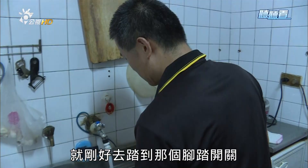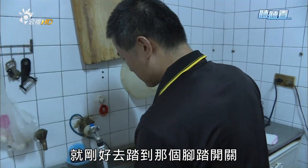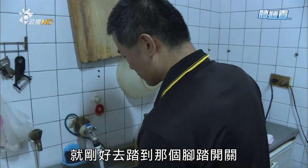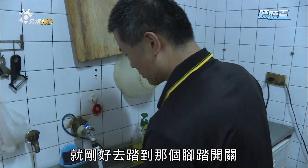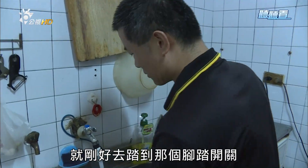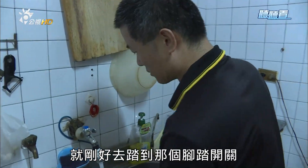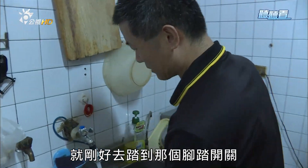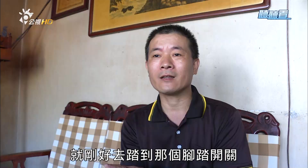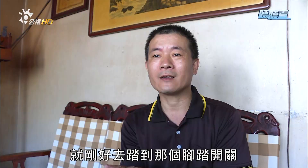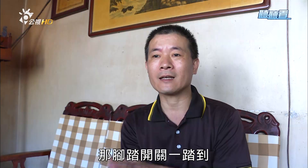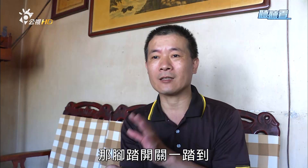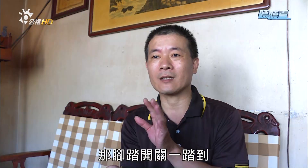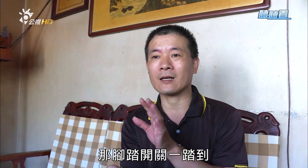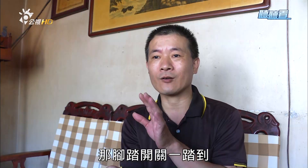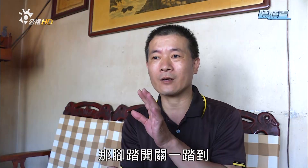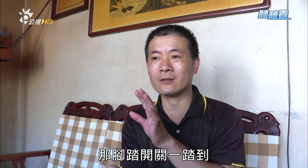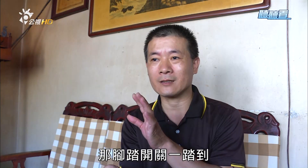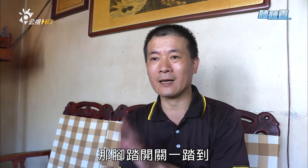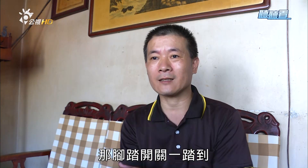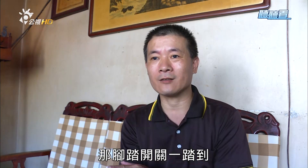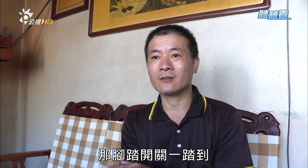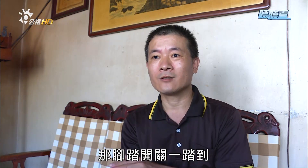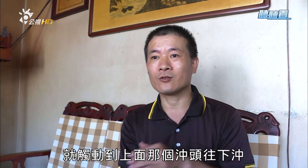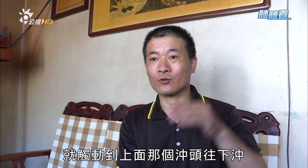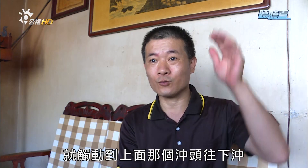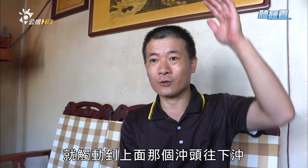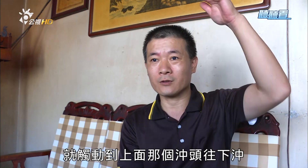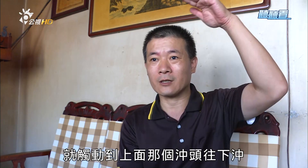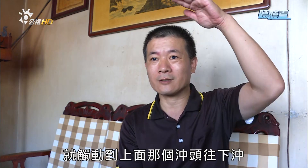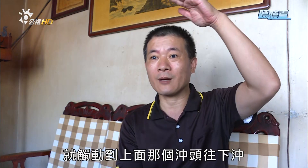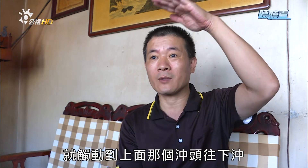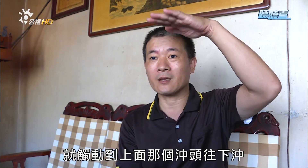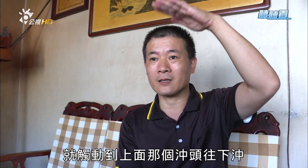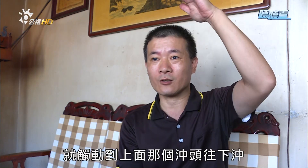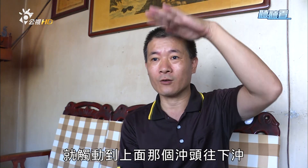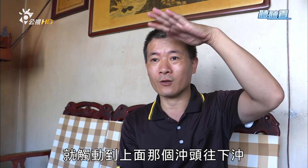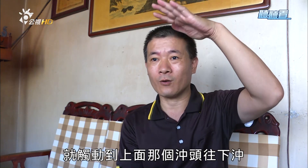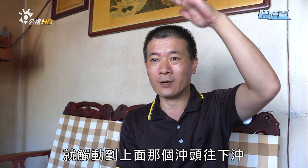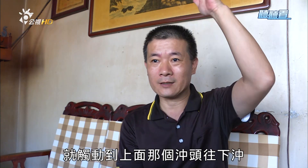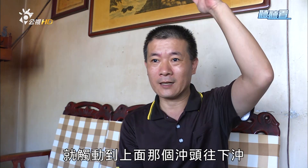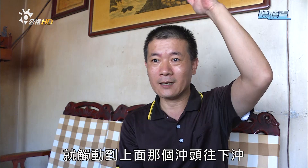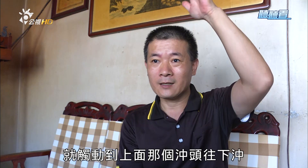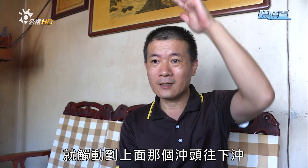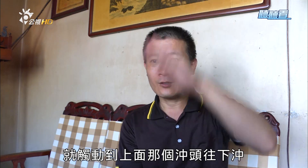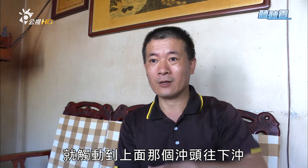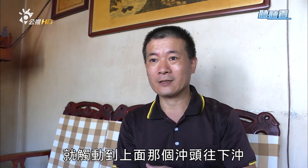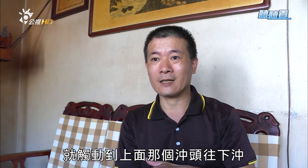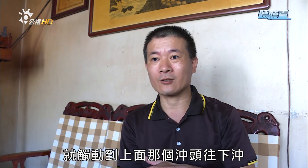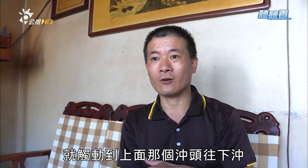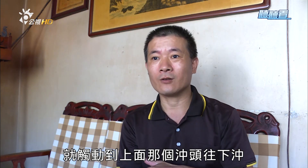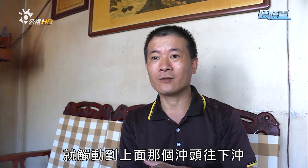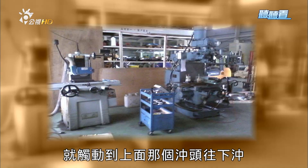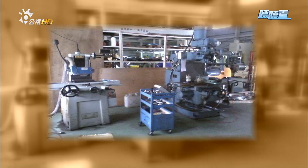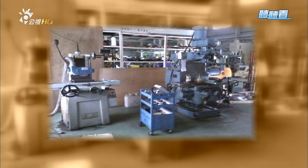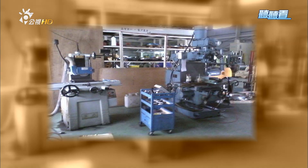脚踏开关，那脚踏开关一踏到，就触动到上面那个冲头往下冲，